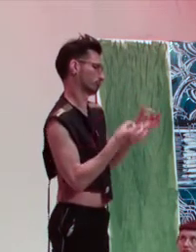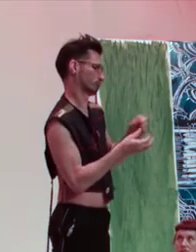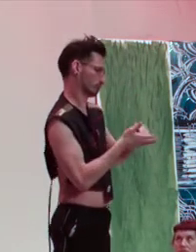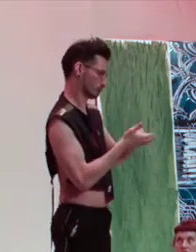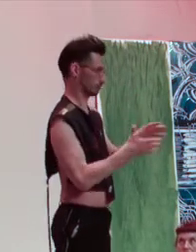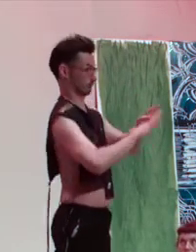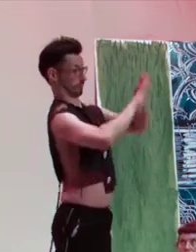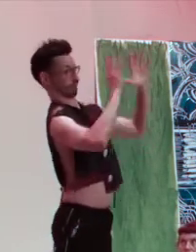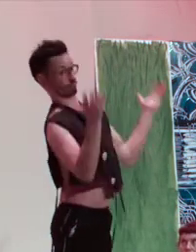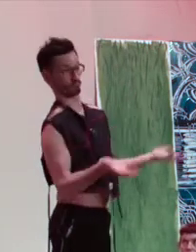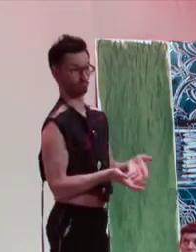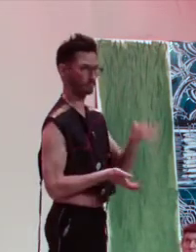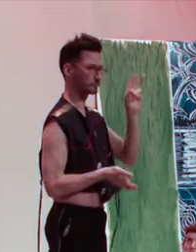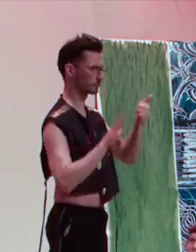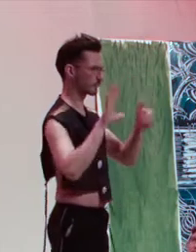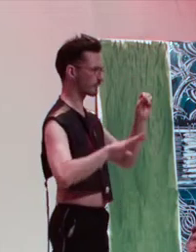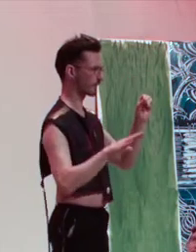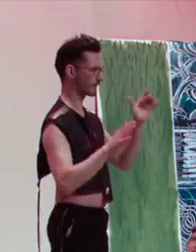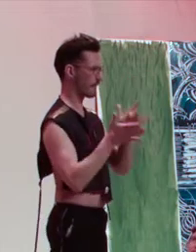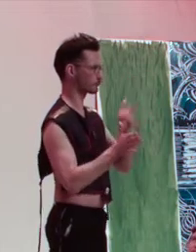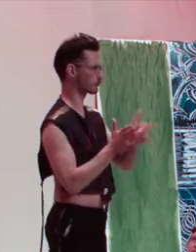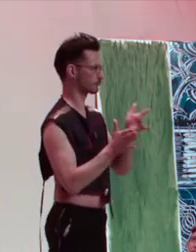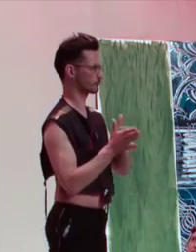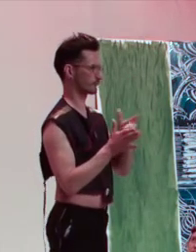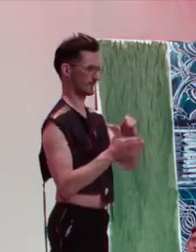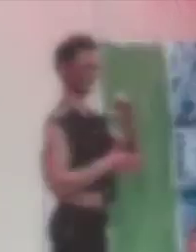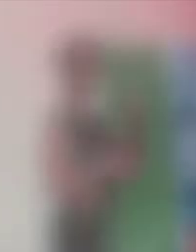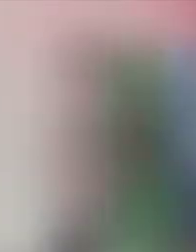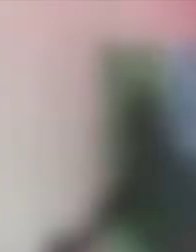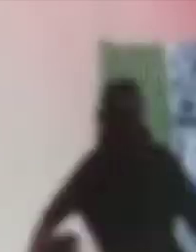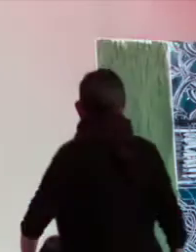j'ai rédigé moi-même ma propre histoire pour faire ce tout. Et j'ai écrit...